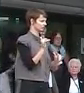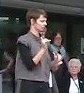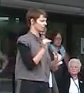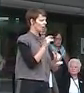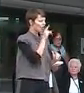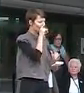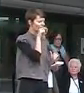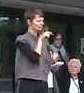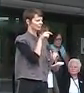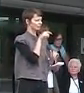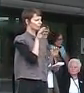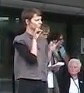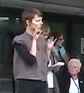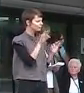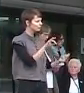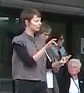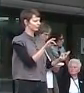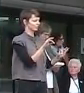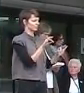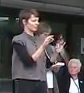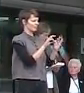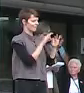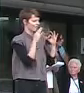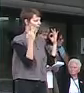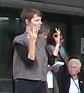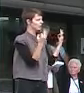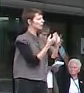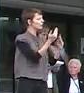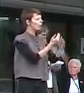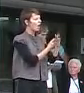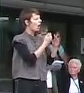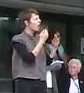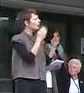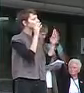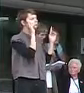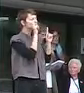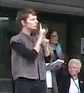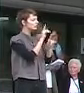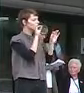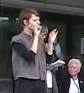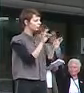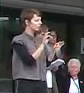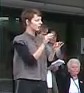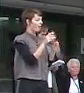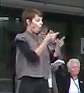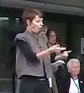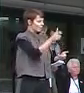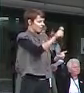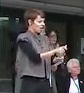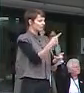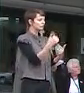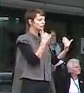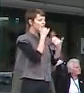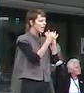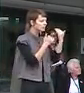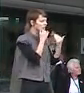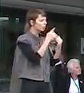noch unerwartet großes familiäres Leid auf, wenn durch Erzählung von Opfern